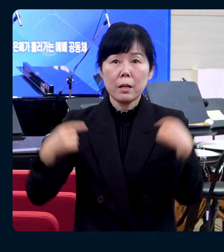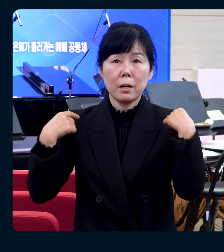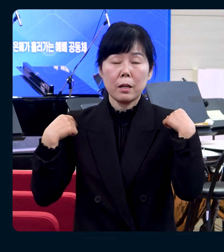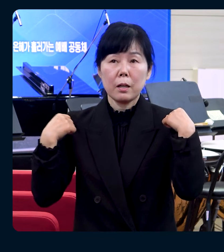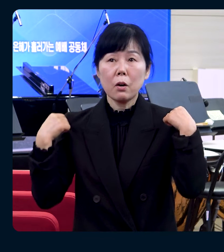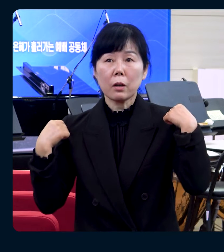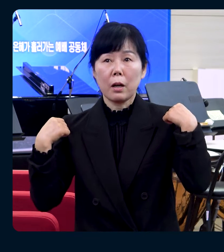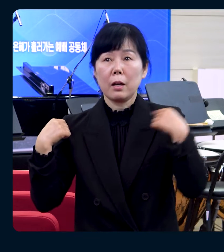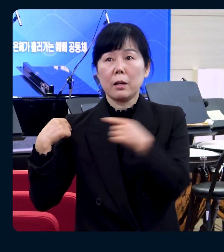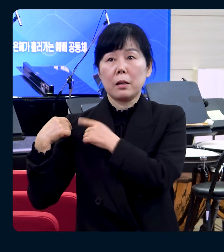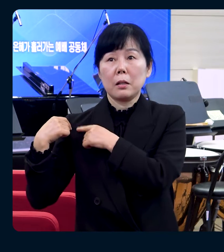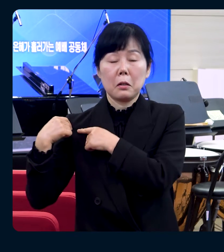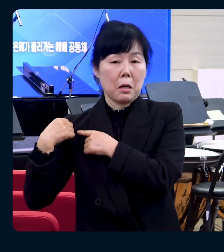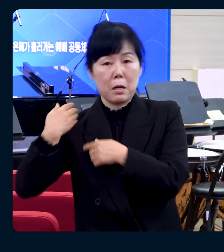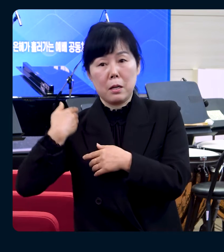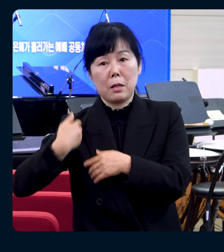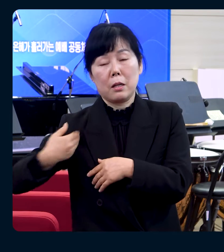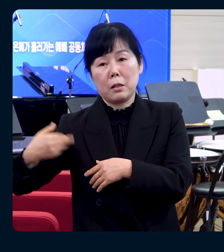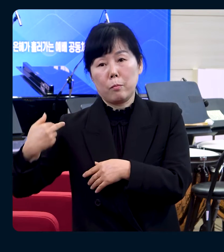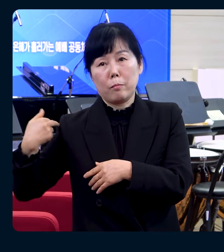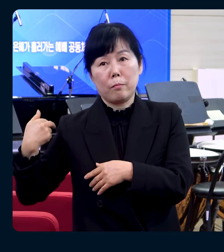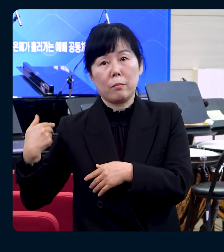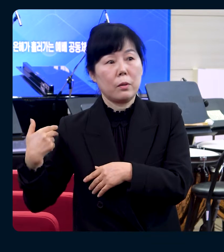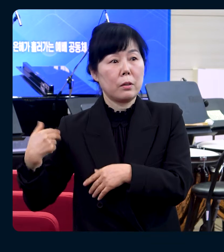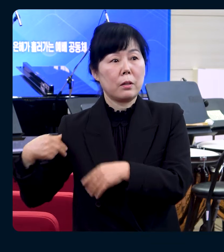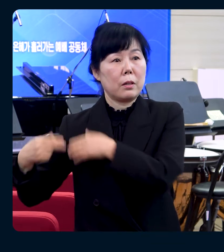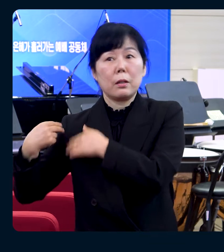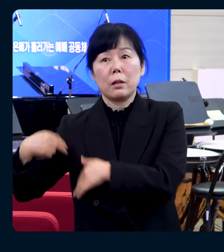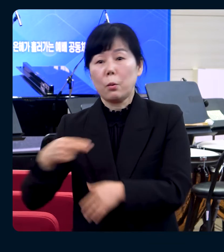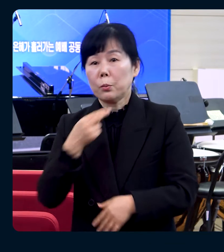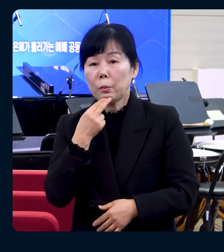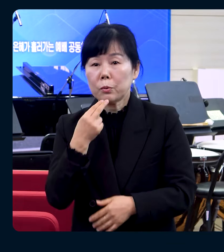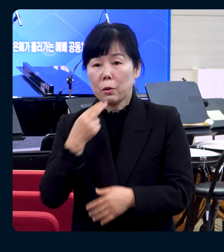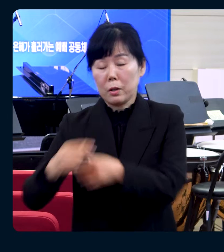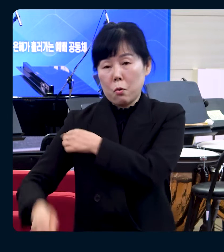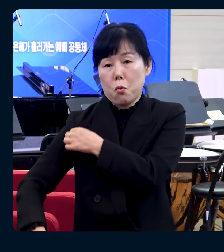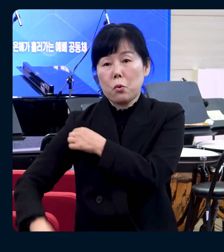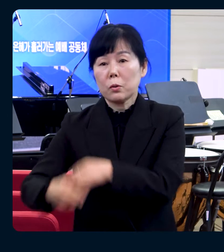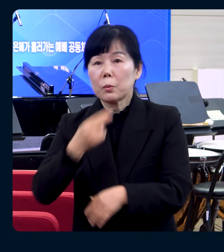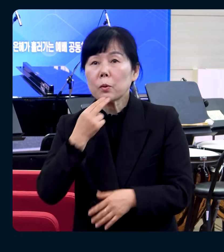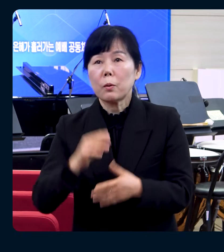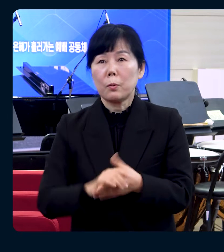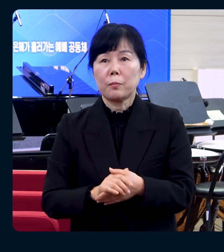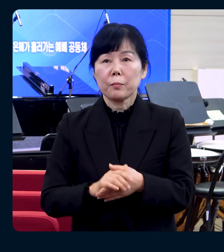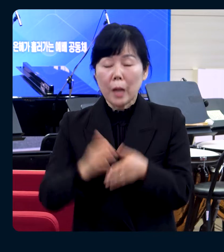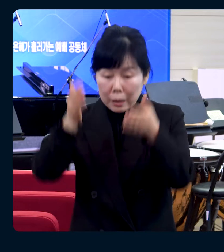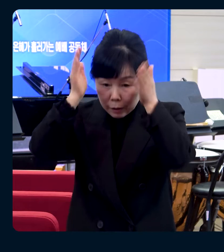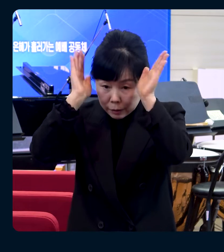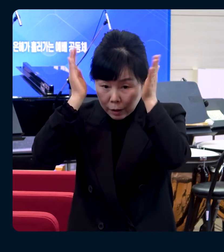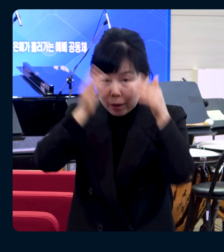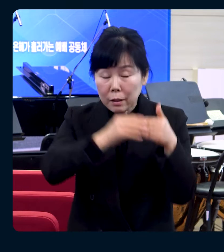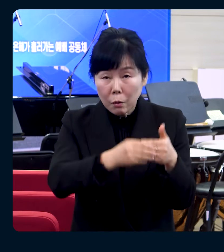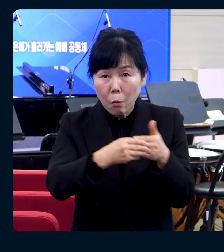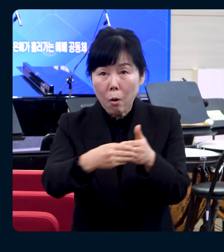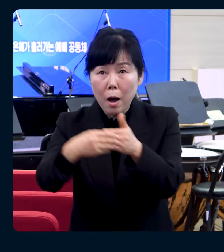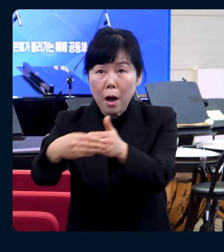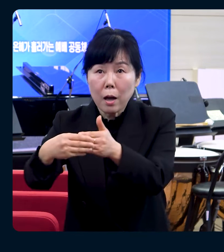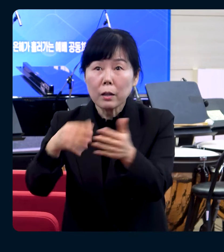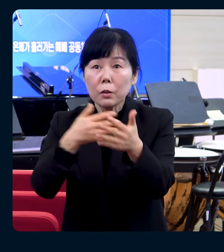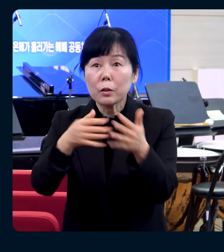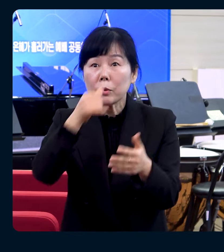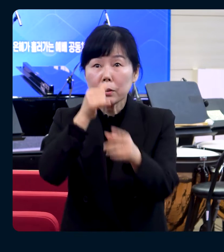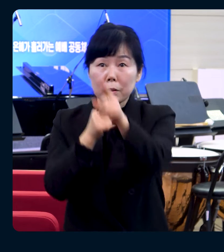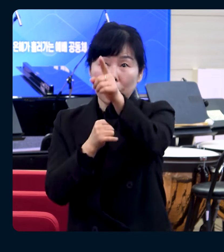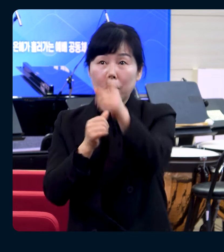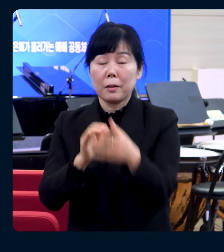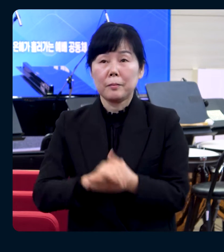한쪽만 이렇게 입어요. 그게 메소포타미아 복장인데 그걸 하고 왔고 당나귀 끌고 와서 그렇게 하는 그런 사람들이 나오는데, 그